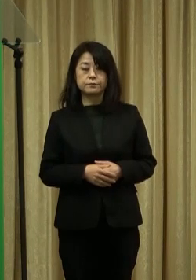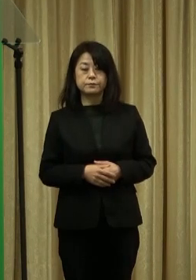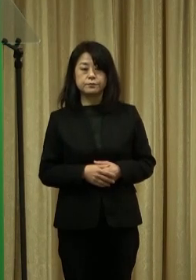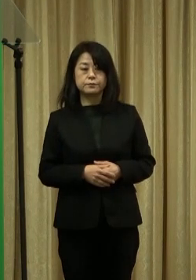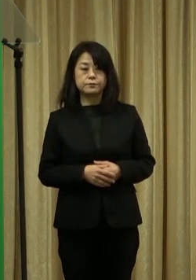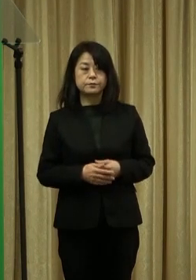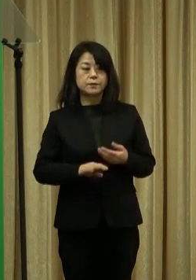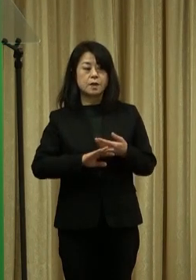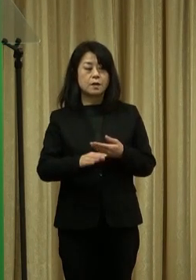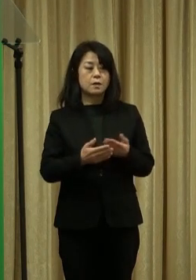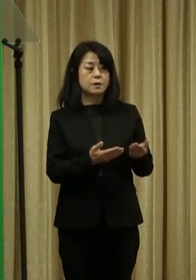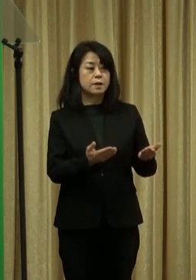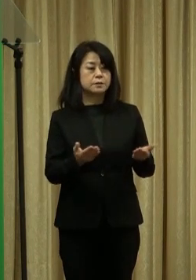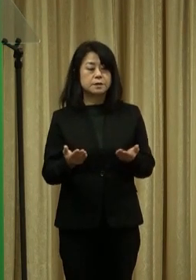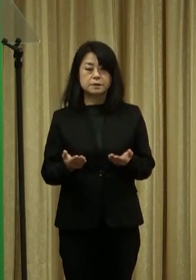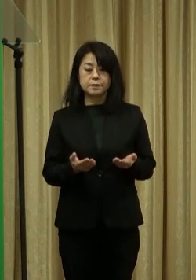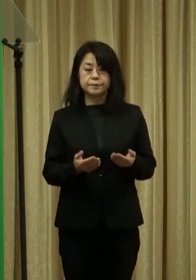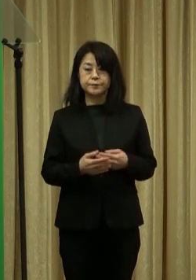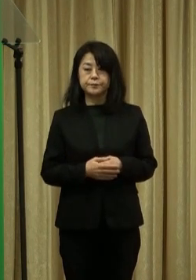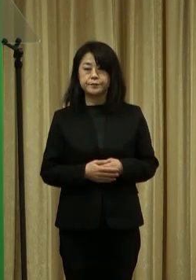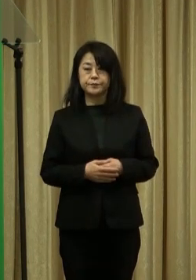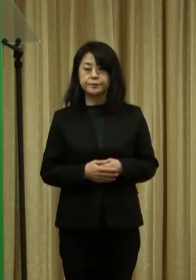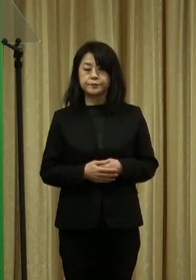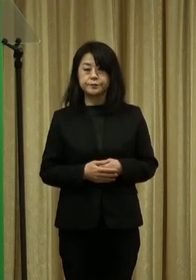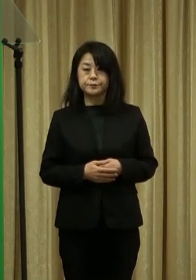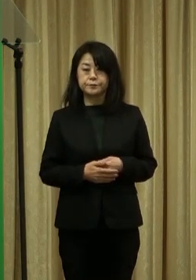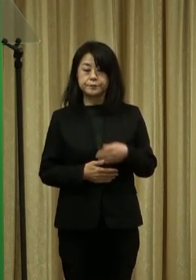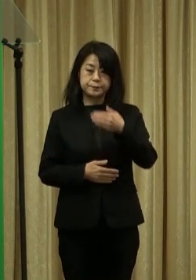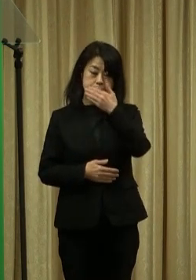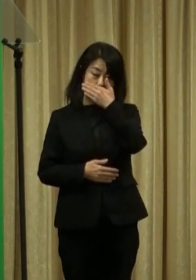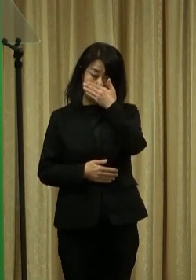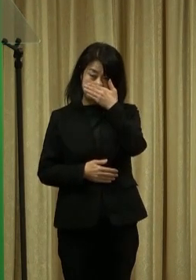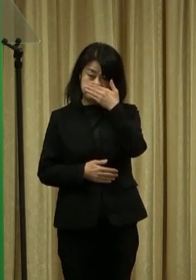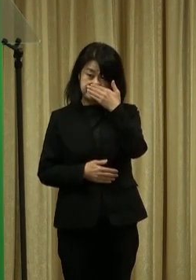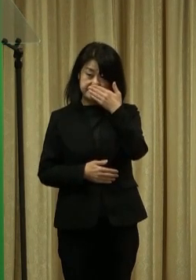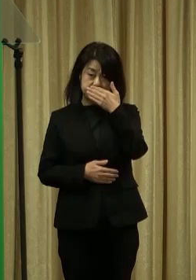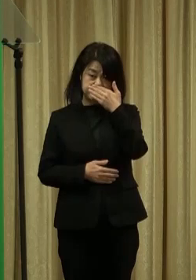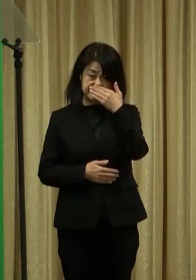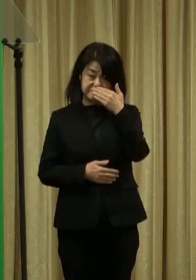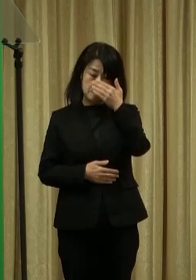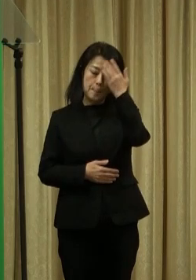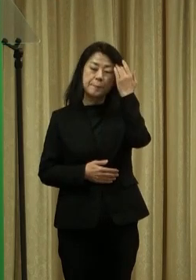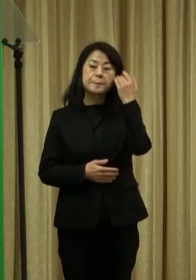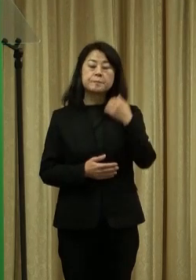はい、ここは予算関連でご質問ある方。はい、鎌橋さん。